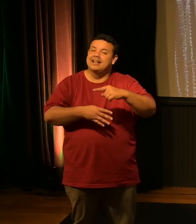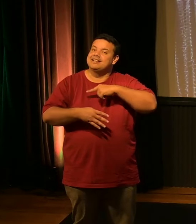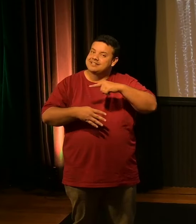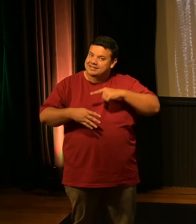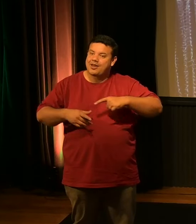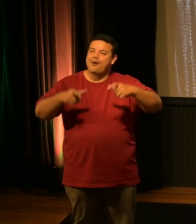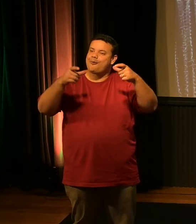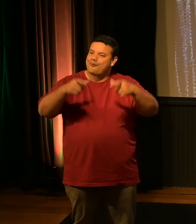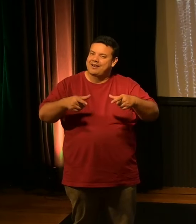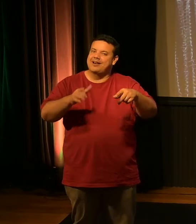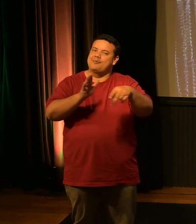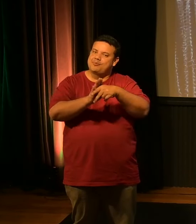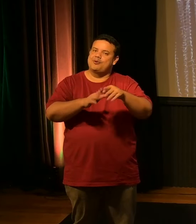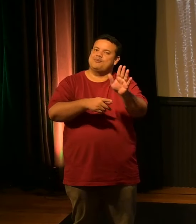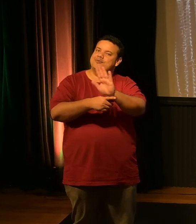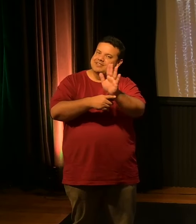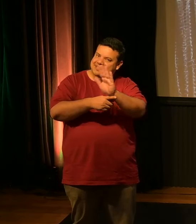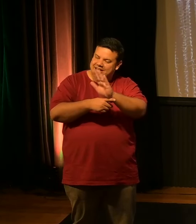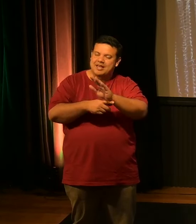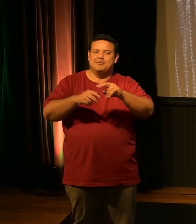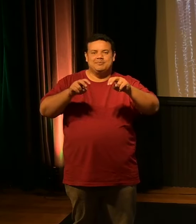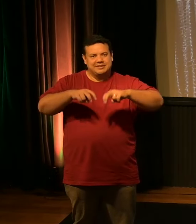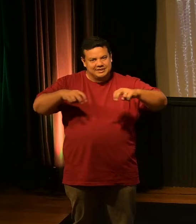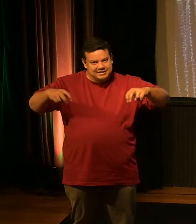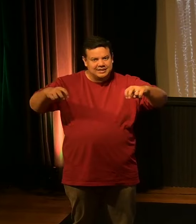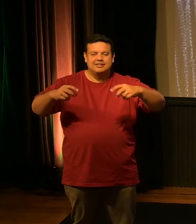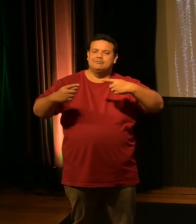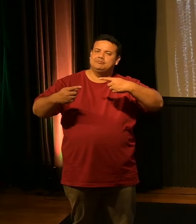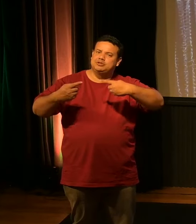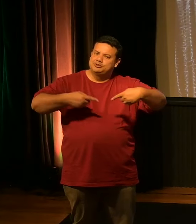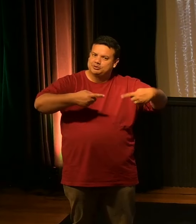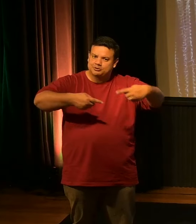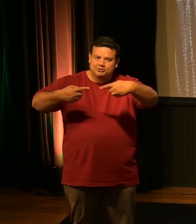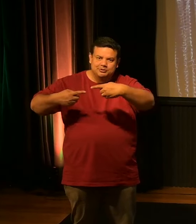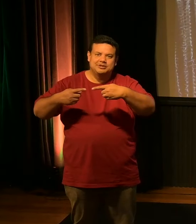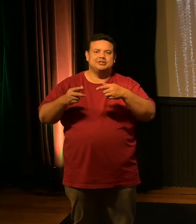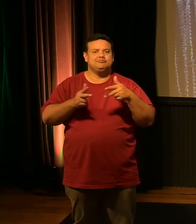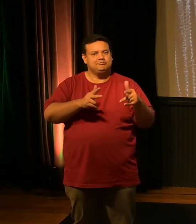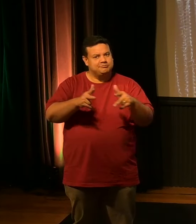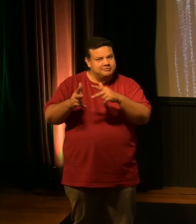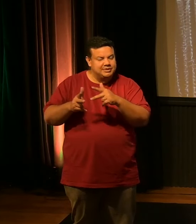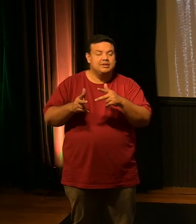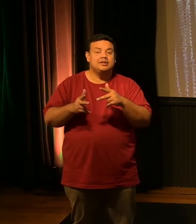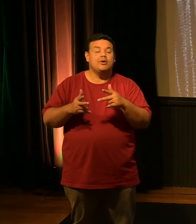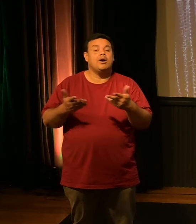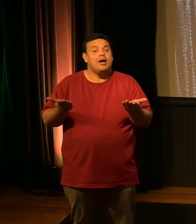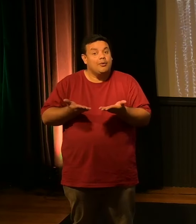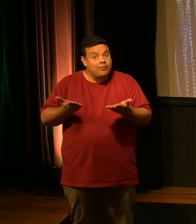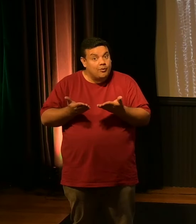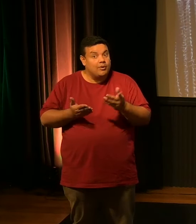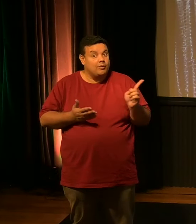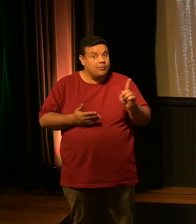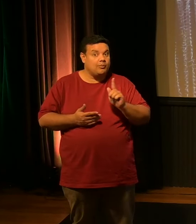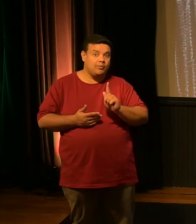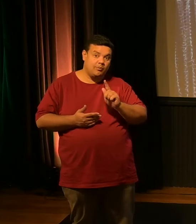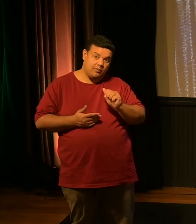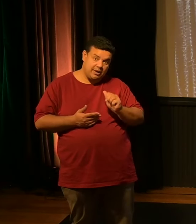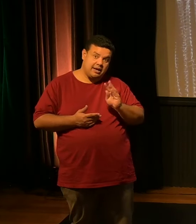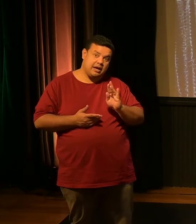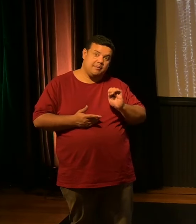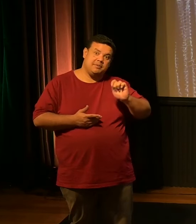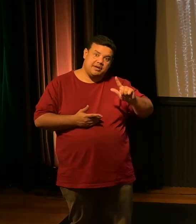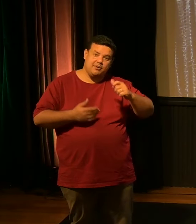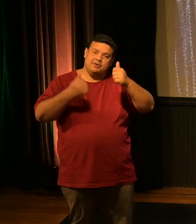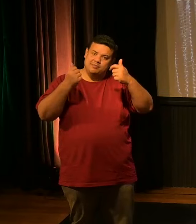para discutir, né? E eu acho que isso que o Gabriel falou agora no final é muito importante para pensar esses dois filmes, assim. E eu vou tentar